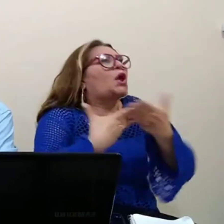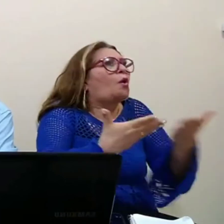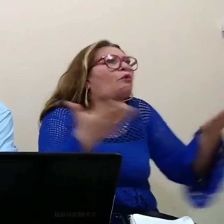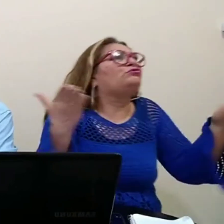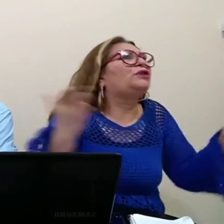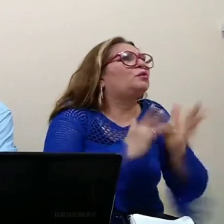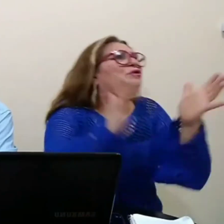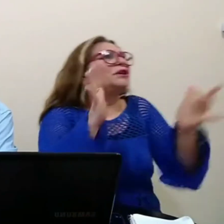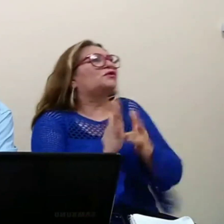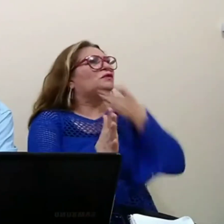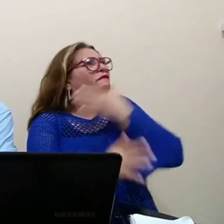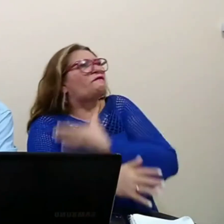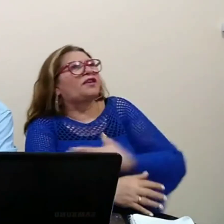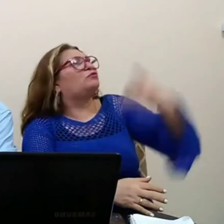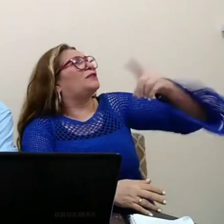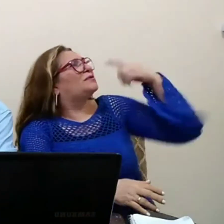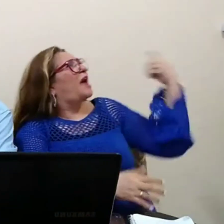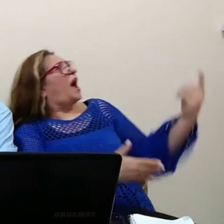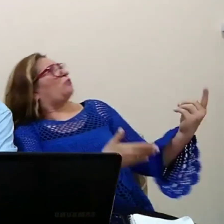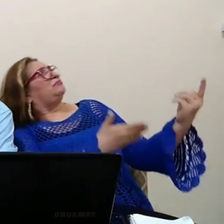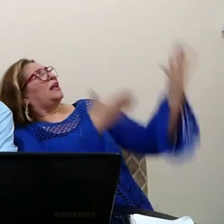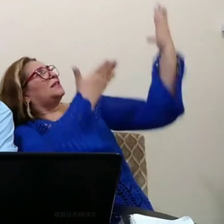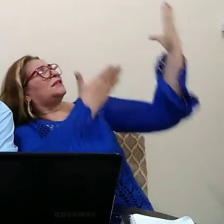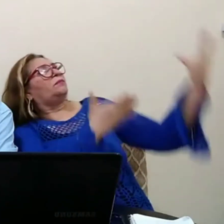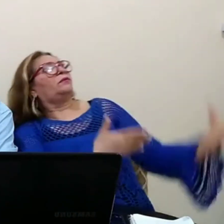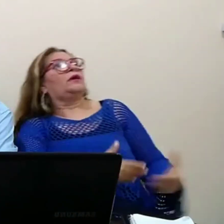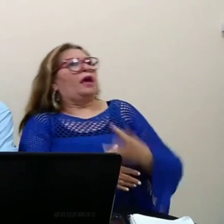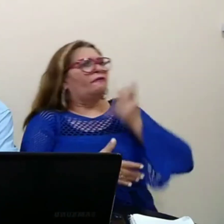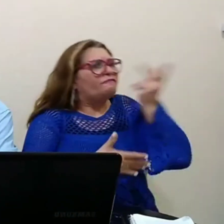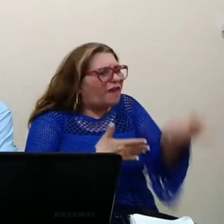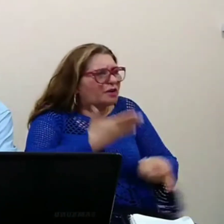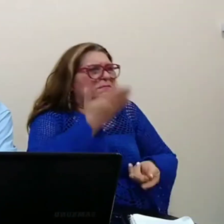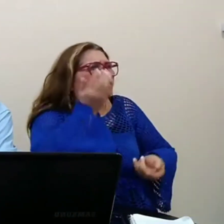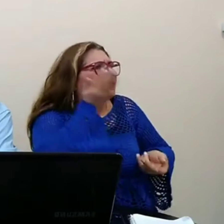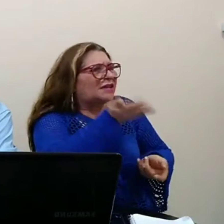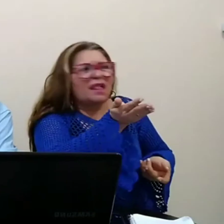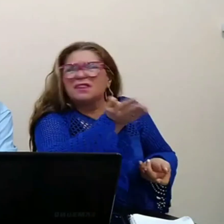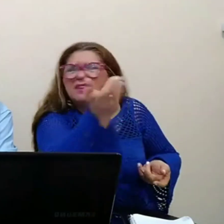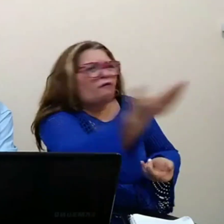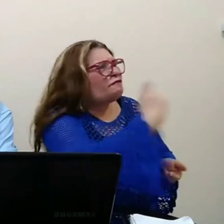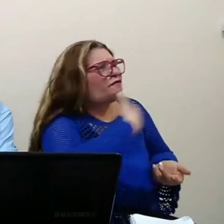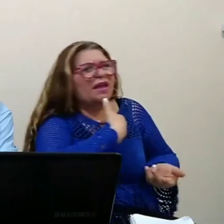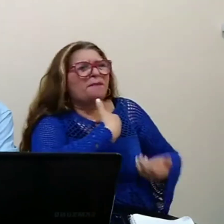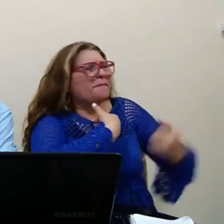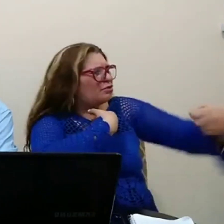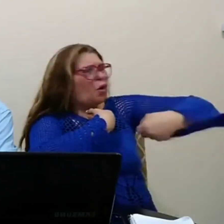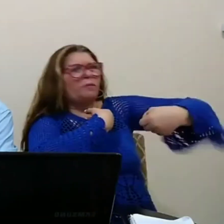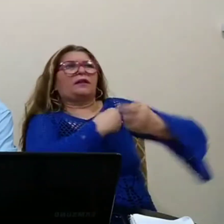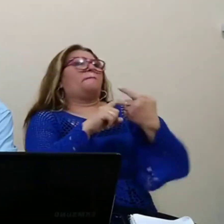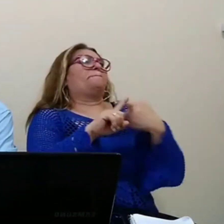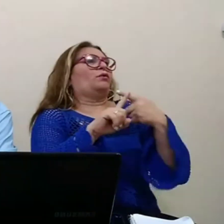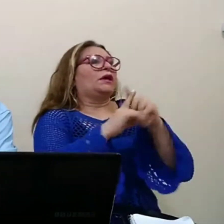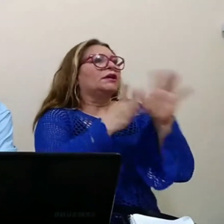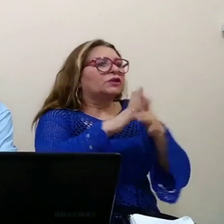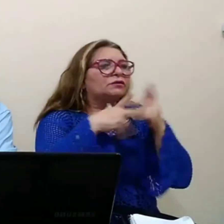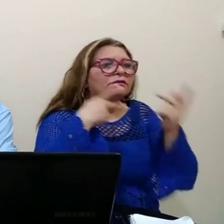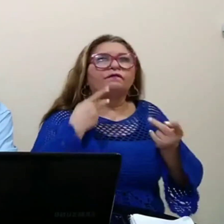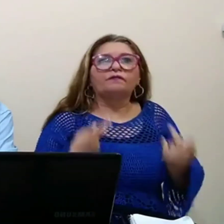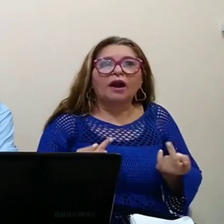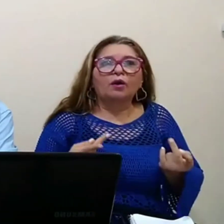contigo, Jesus, Filho do Deus Altíssimo? Conjuro-te por Deus que não me atormentes. Porque Jesus lhe